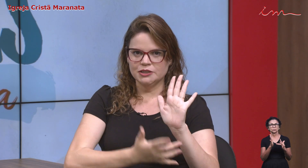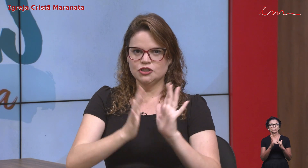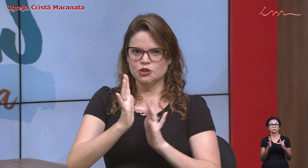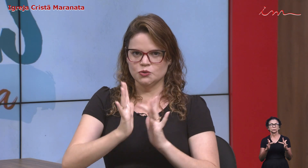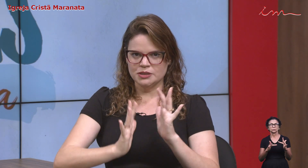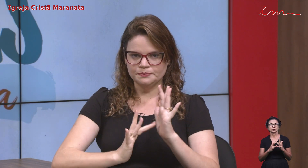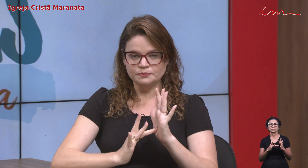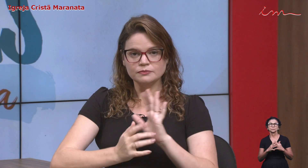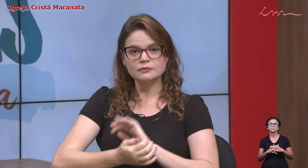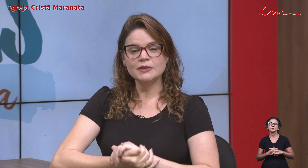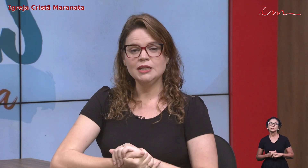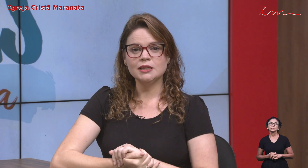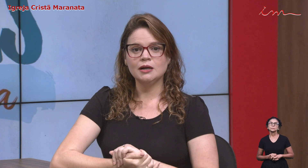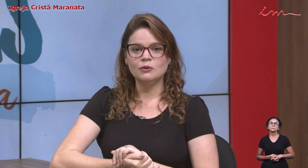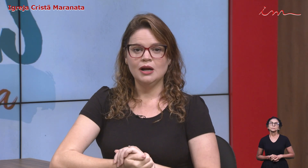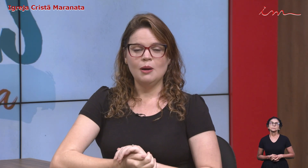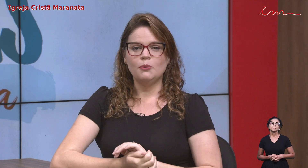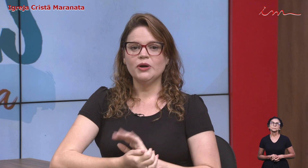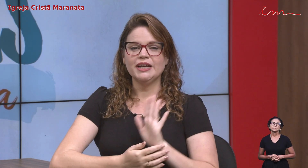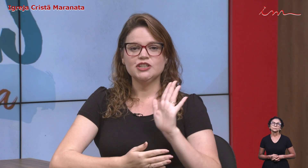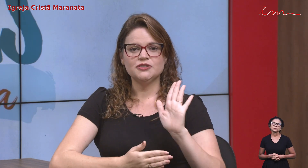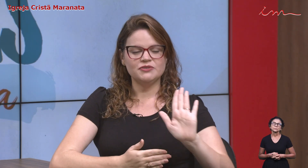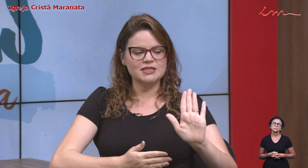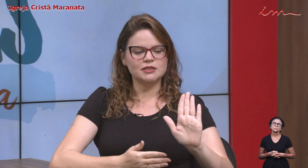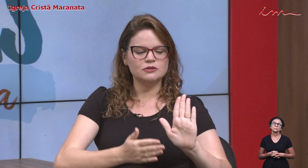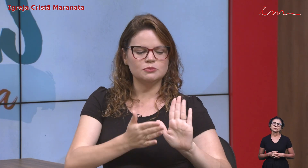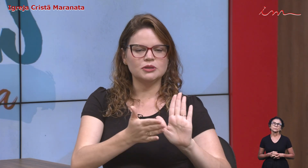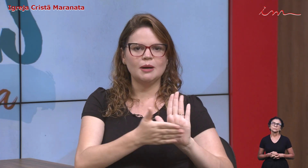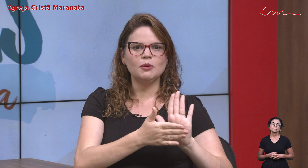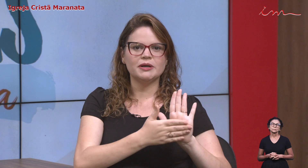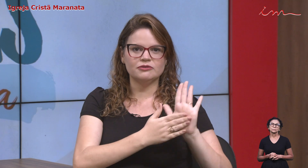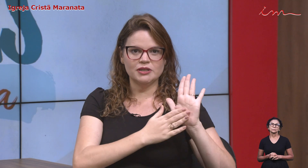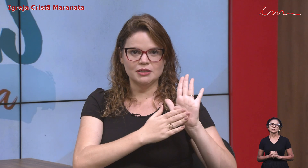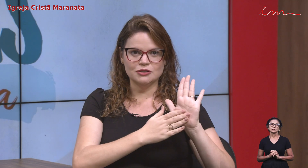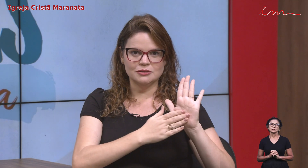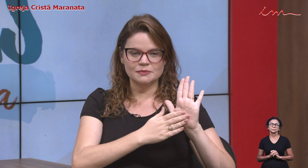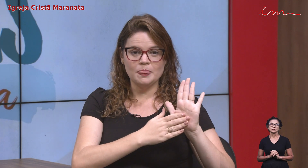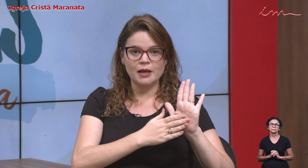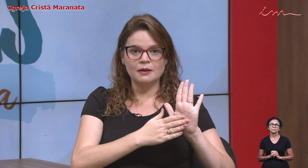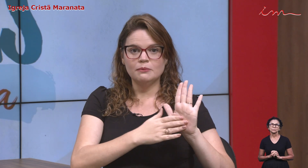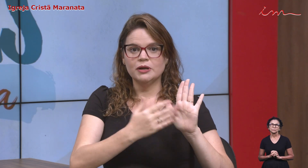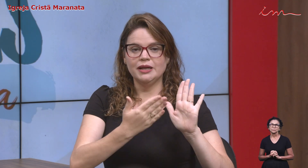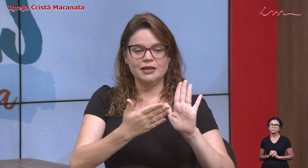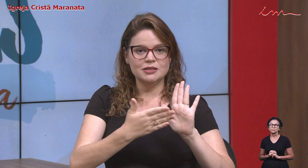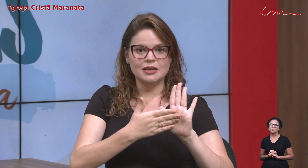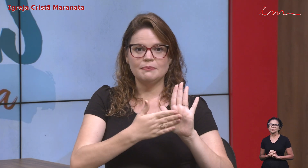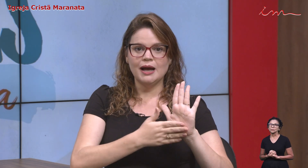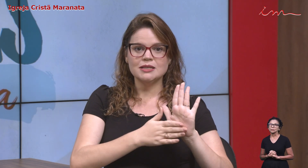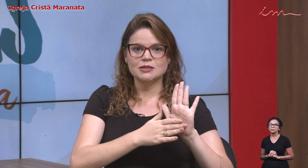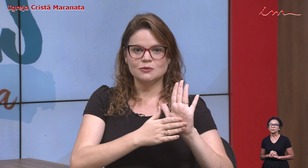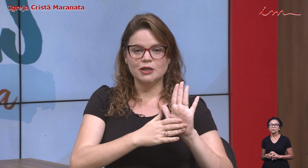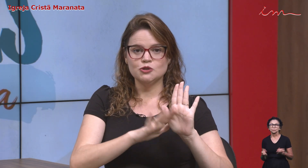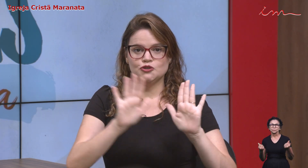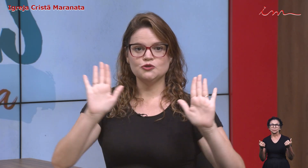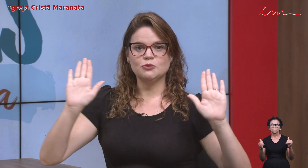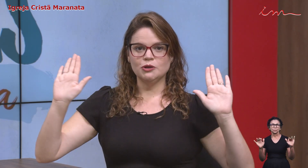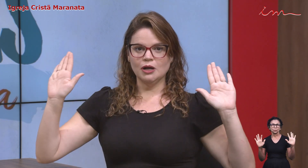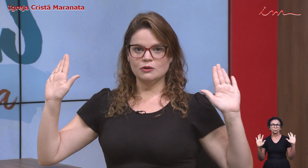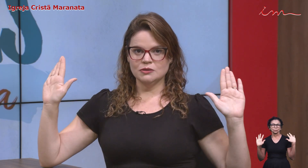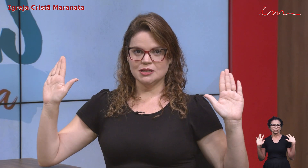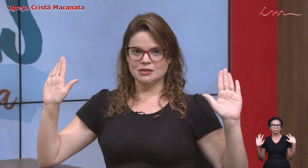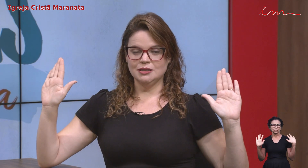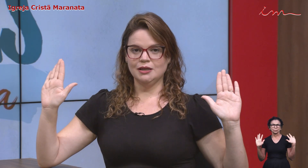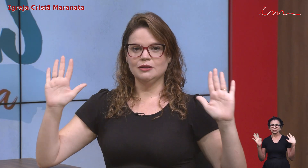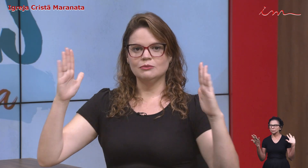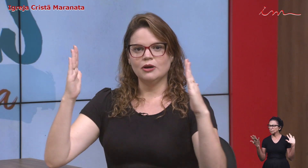pelo sangue de Jesus. Então, por que a gente frisa tanto de botar a mão para frente? Porque isso é básico, né? O Senhor Jesus morreu